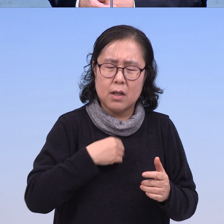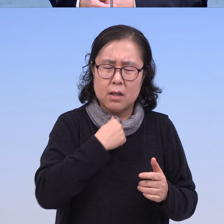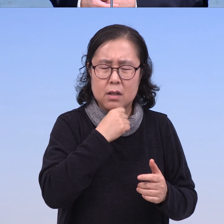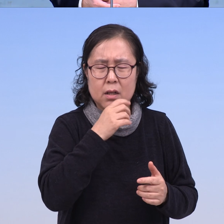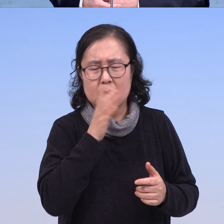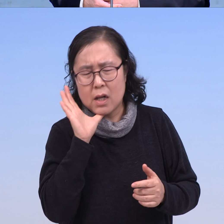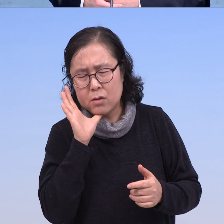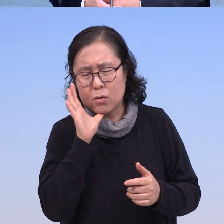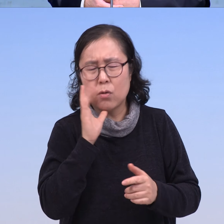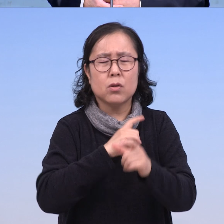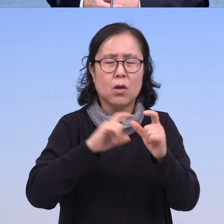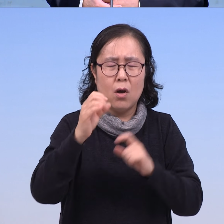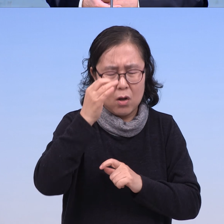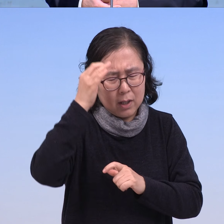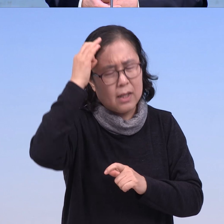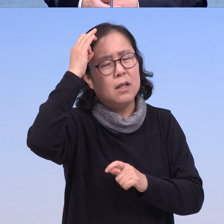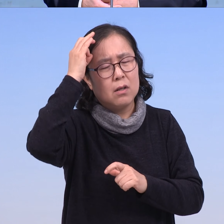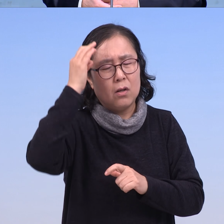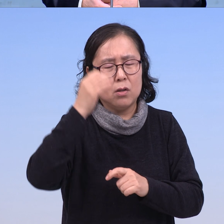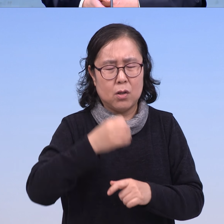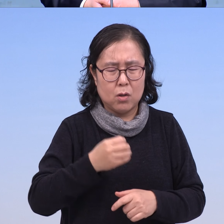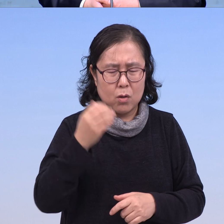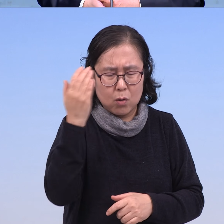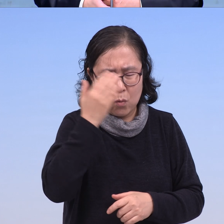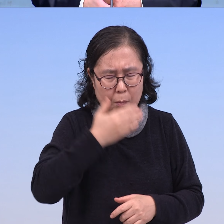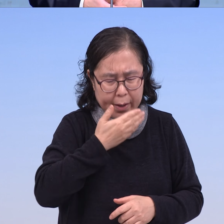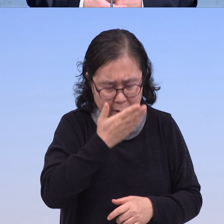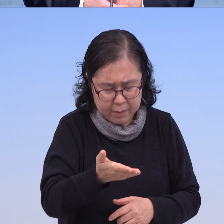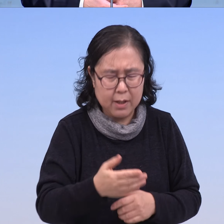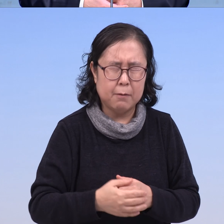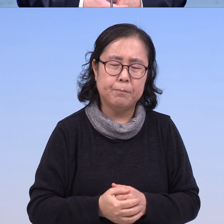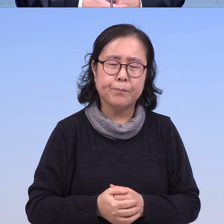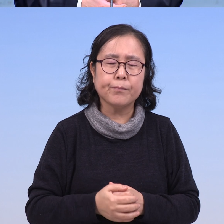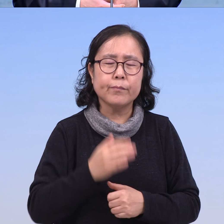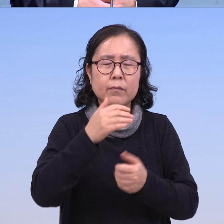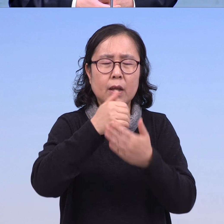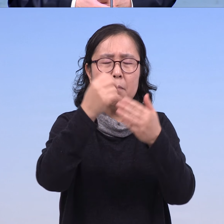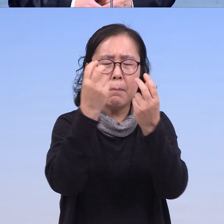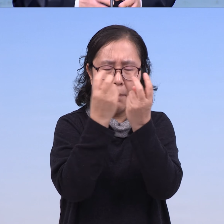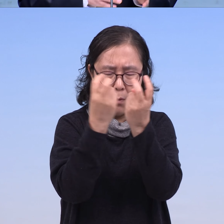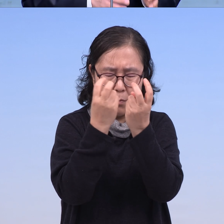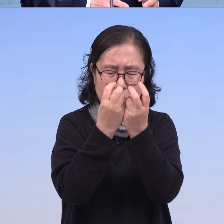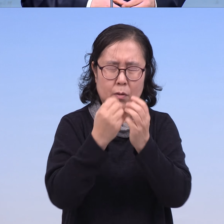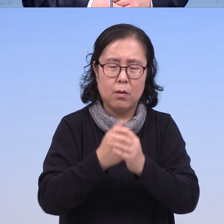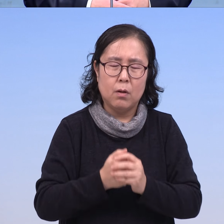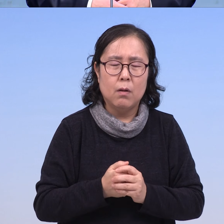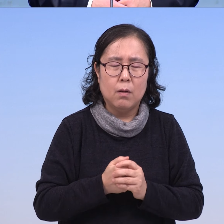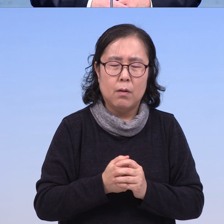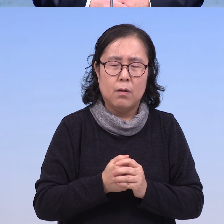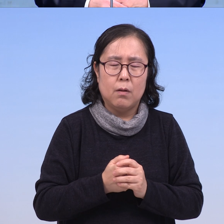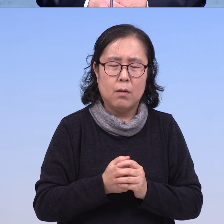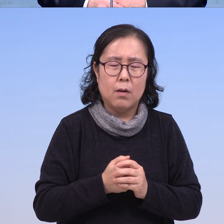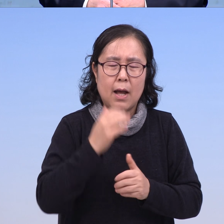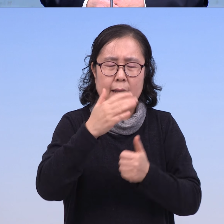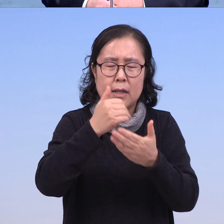걸 나이가 들어가면 갈수록 깨닫는 것 정직하게 고백합니다. 하나님의 방식으로,